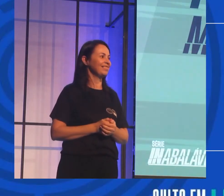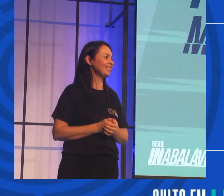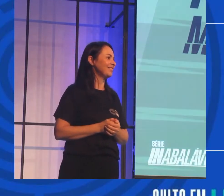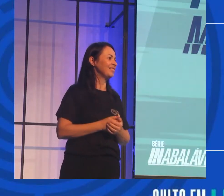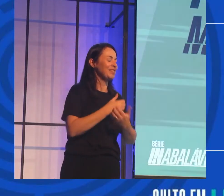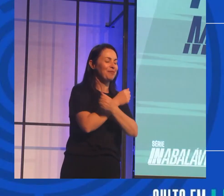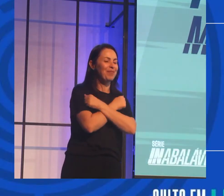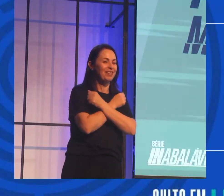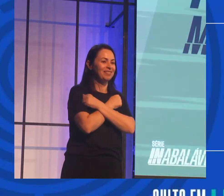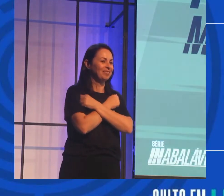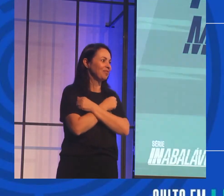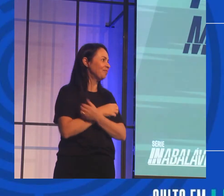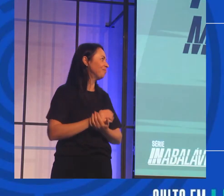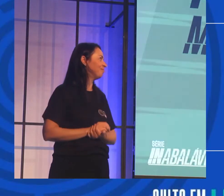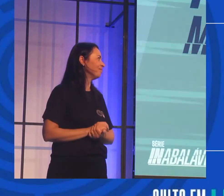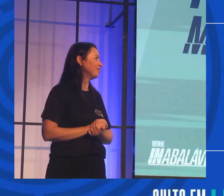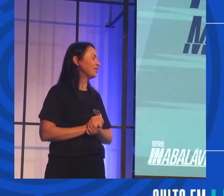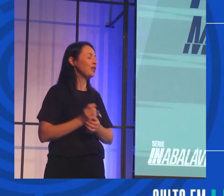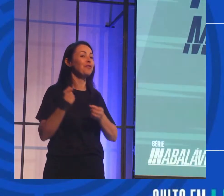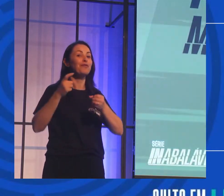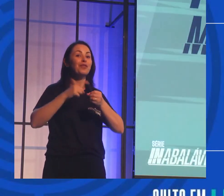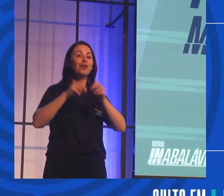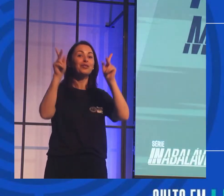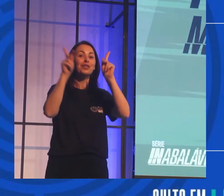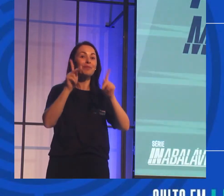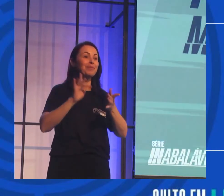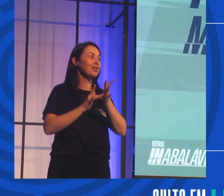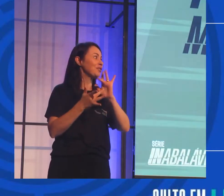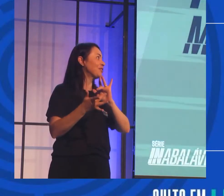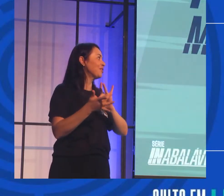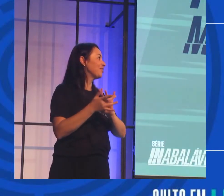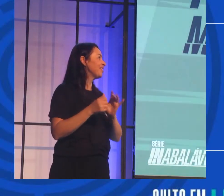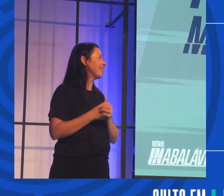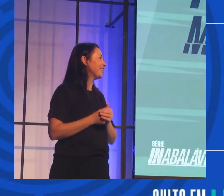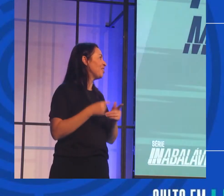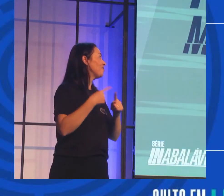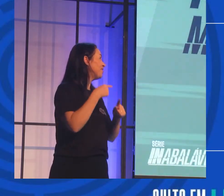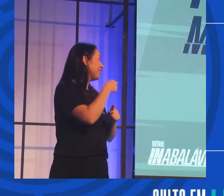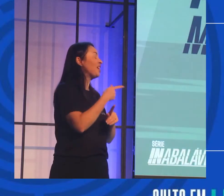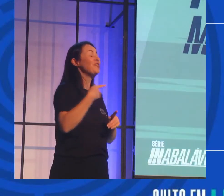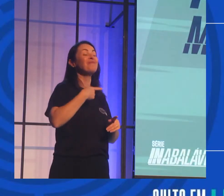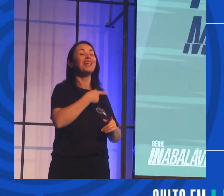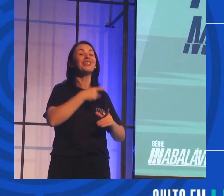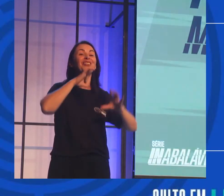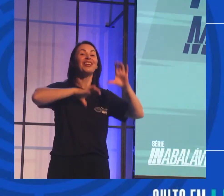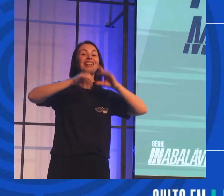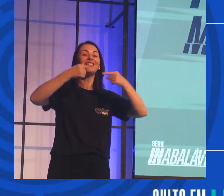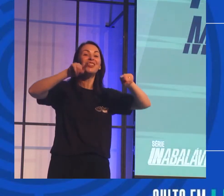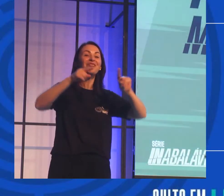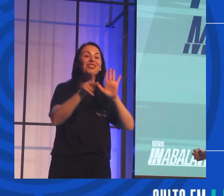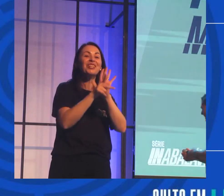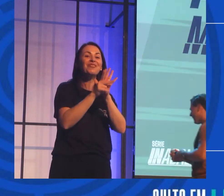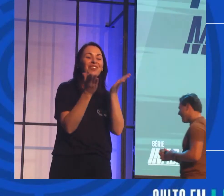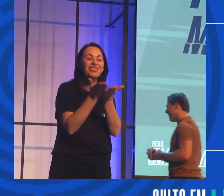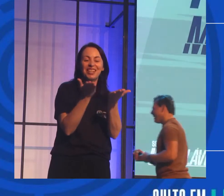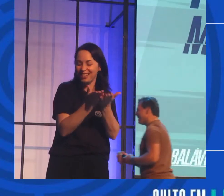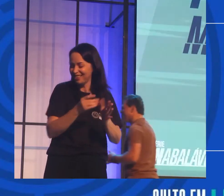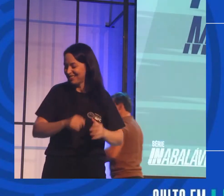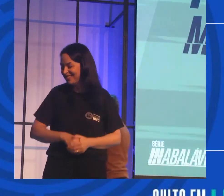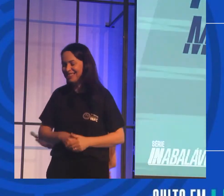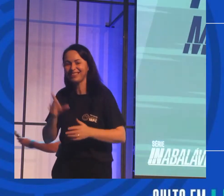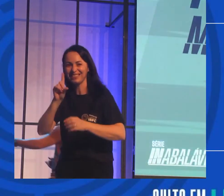abraço. Você pode ir na paz de Jesus. E o pastor Rodrigo cantou um parabéns de crente aqui, né? Deus abençoe. Até mais.